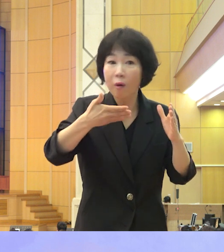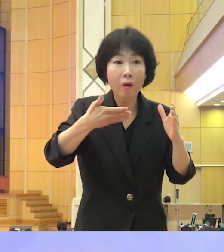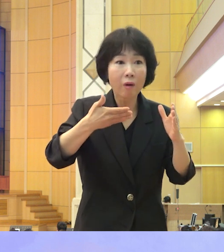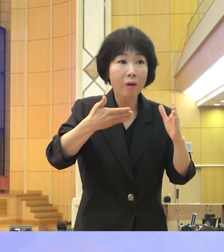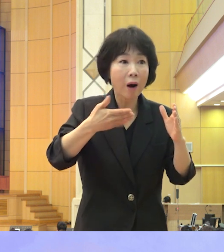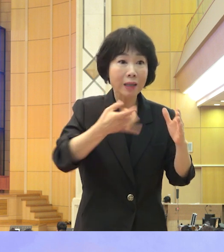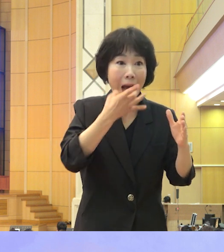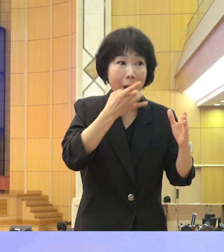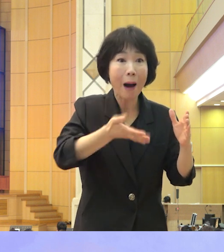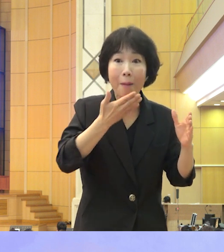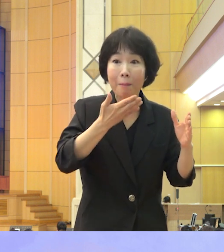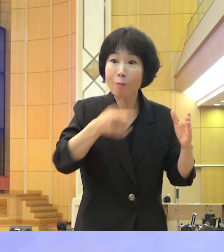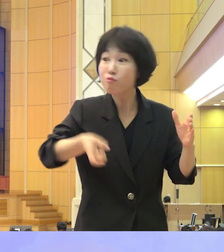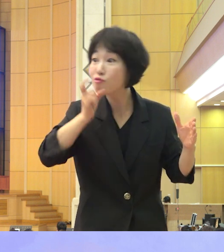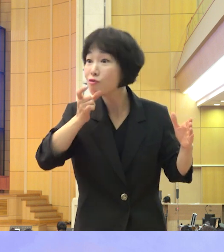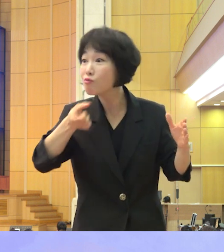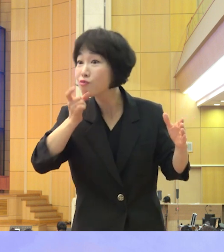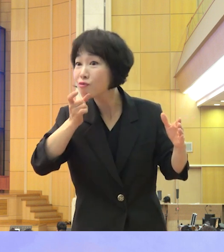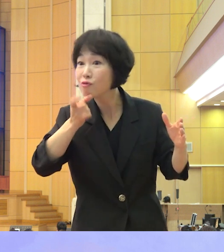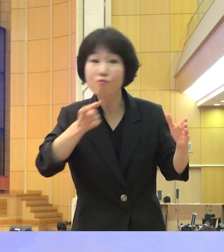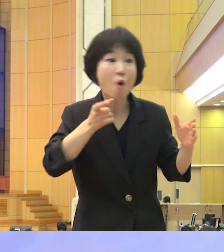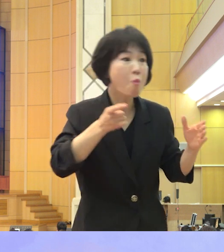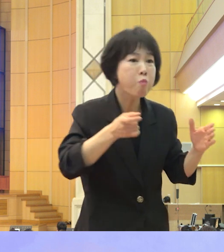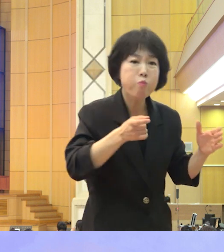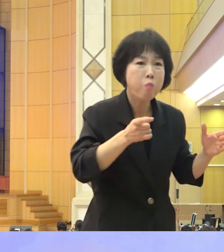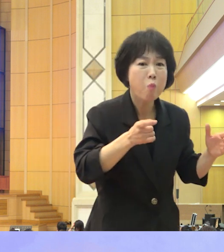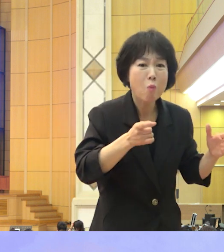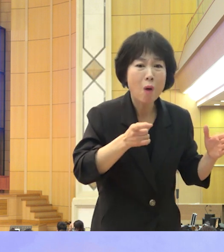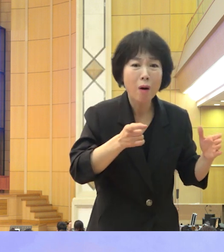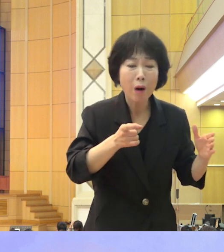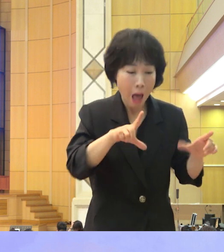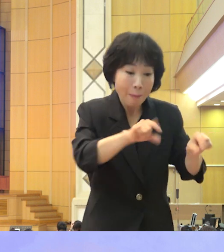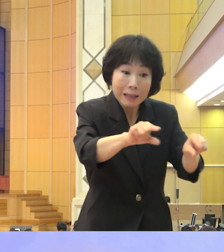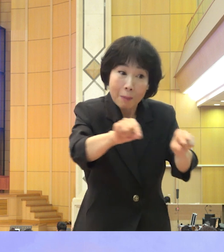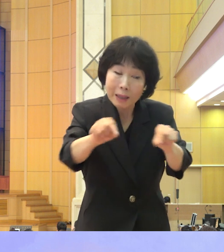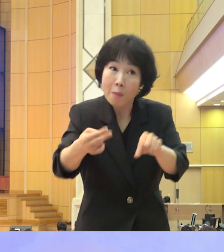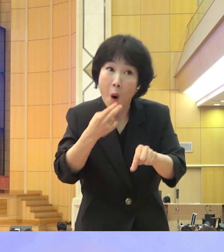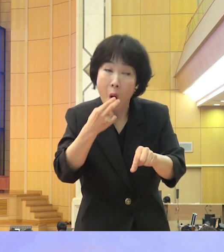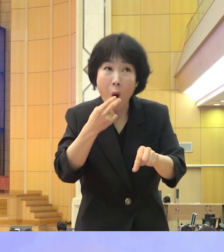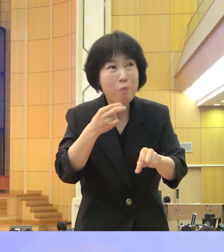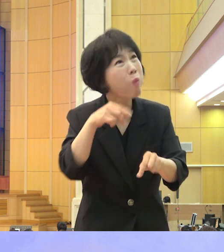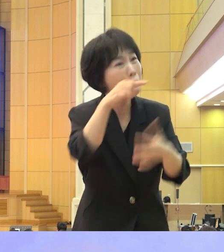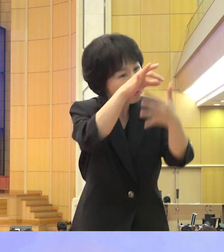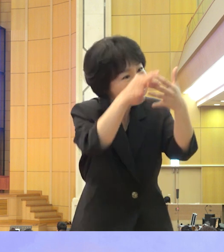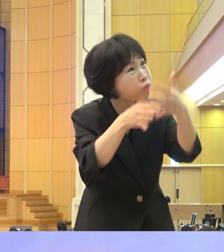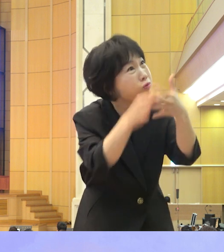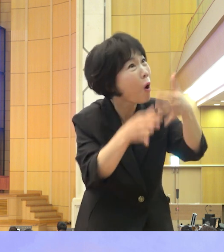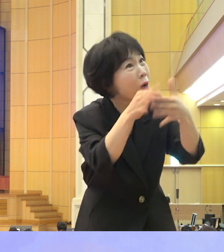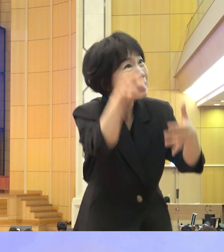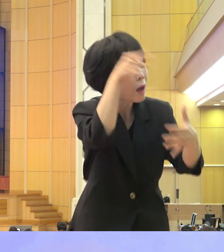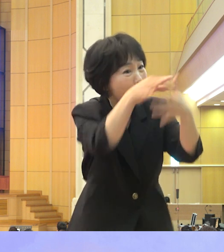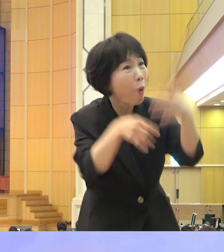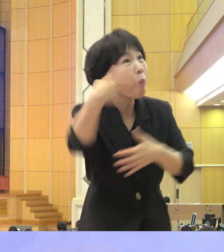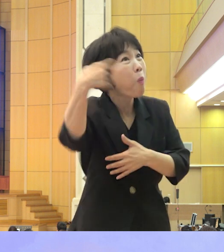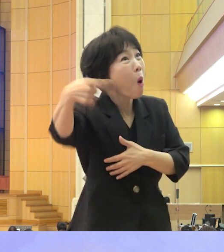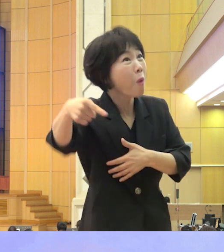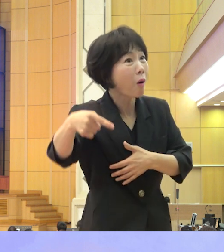먹습니까? 아니면 어떤 사람은, 제 아는 사람은 반찬부터 다 먹더라고요.